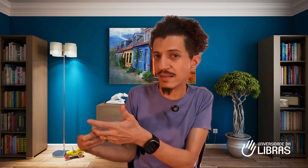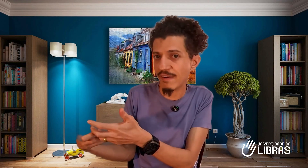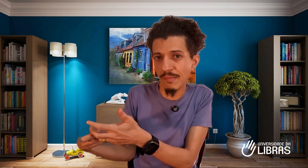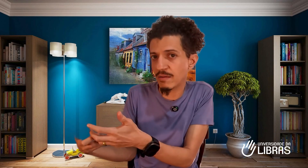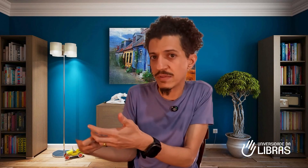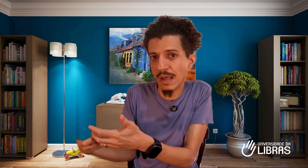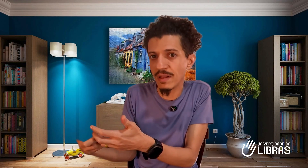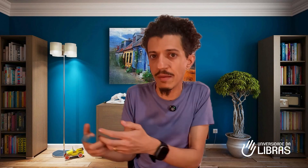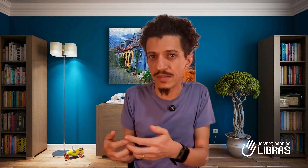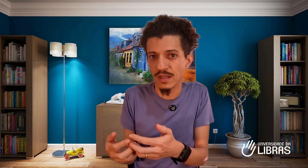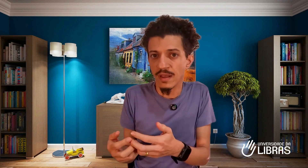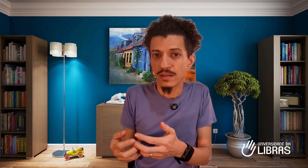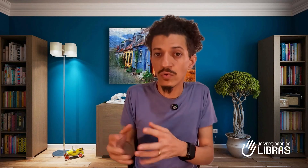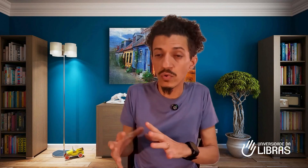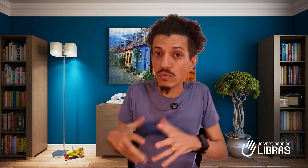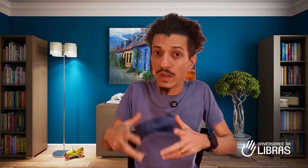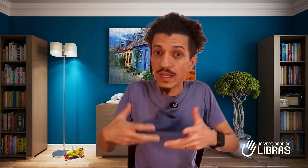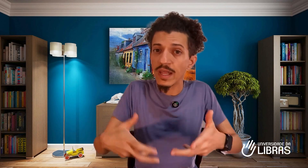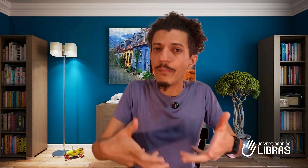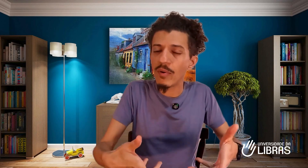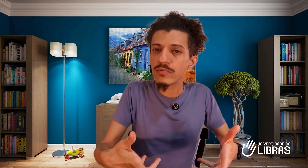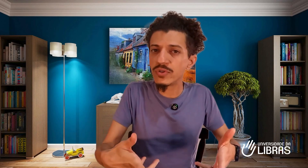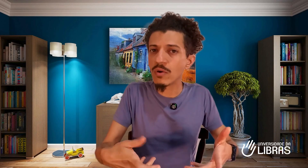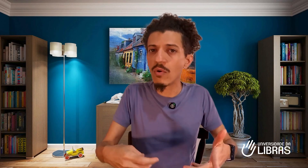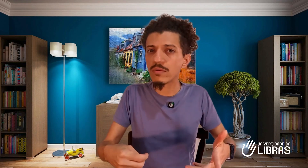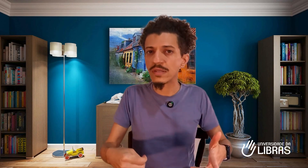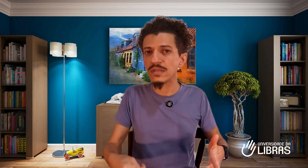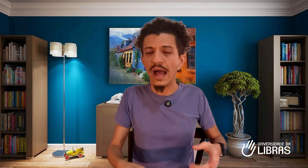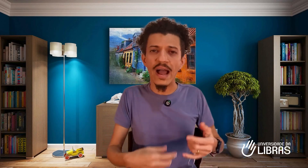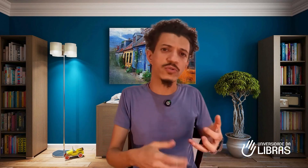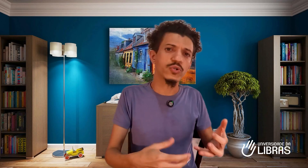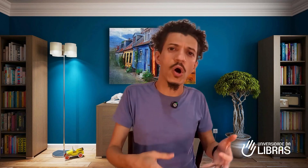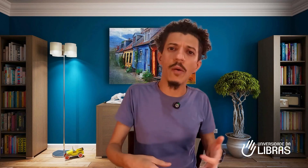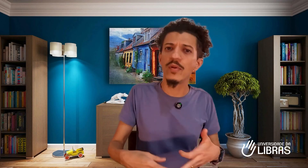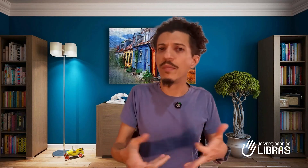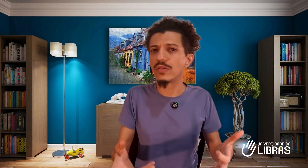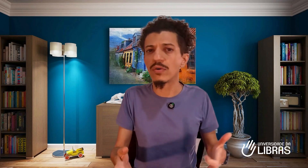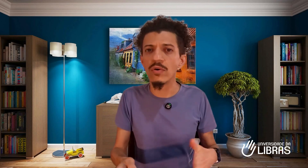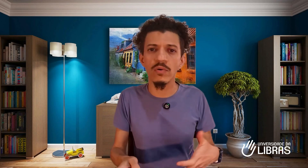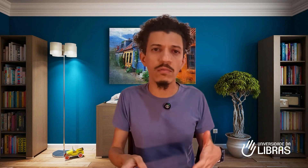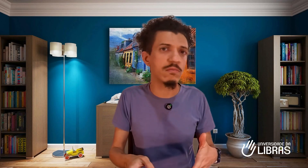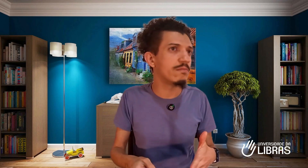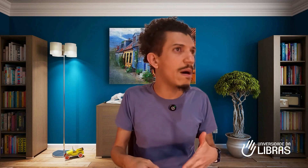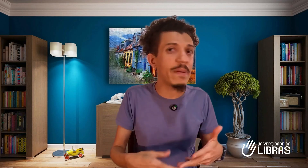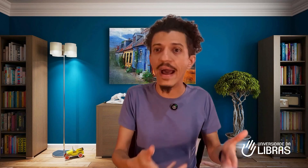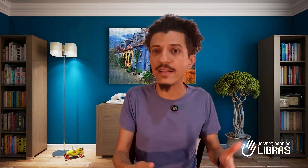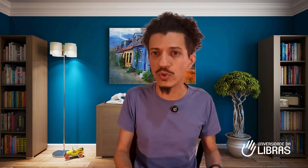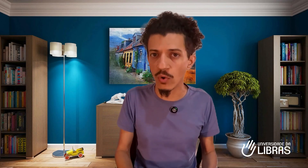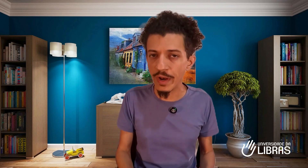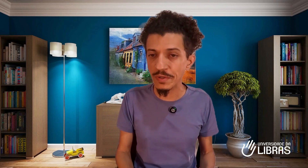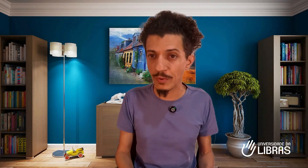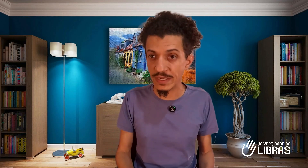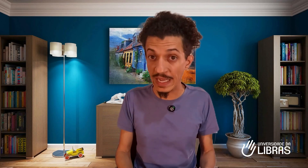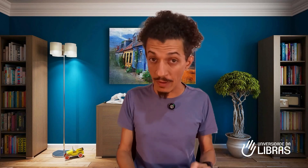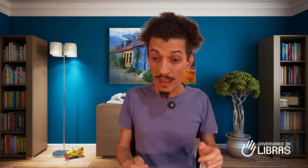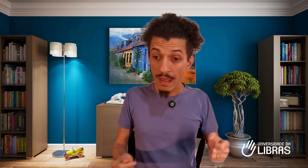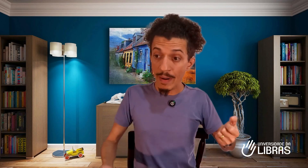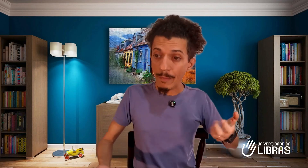família não sabe Libras. Então o surdo cria pontos de encontro na cidade, no shopping, no metrô, numa parada de ônibus, por exemplo, para poder ter